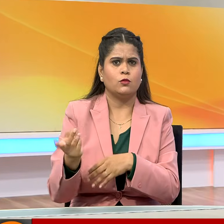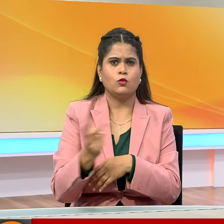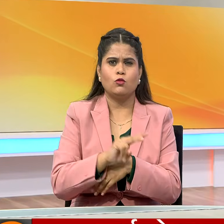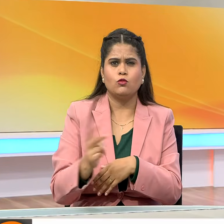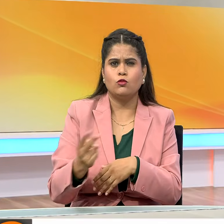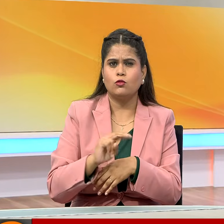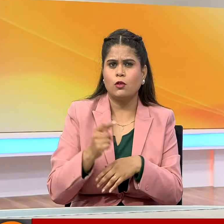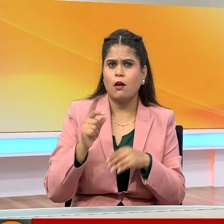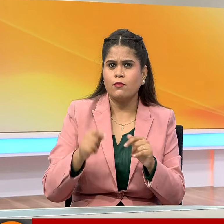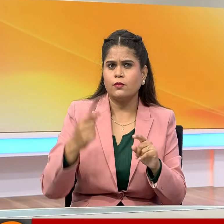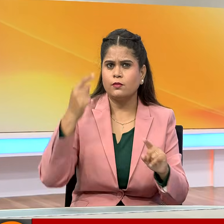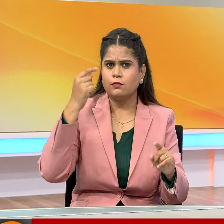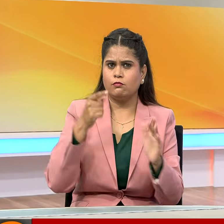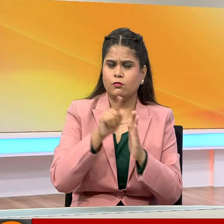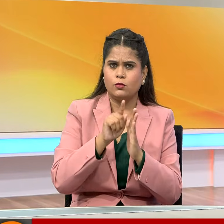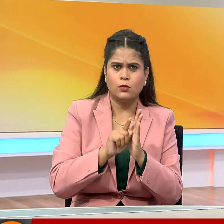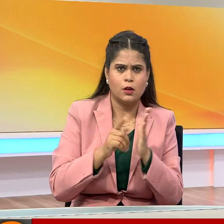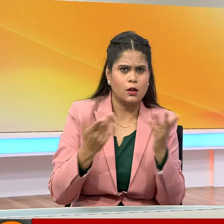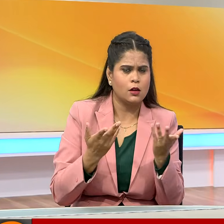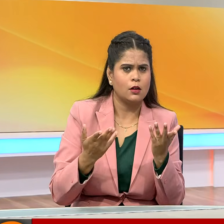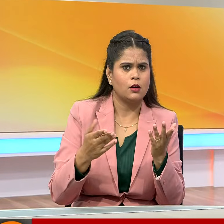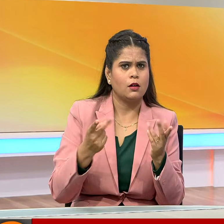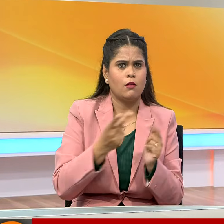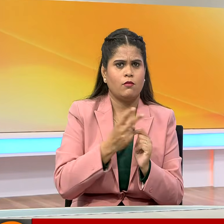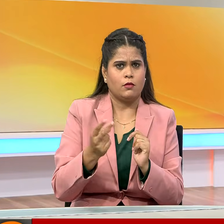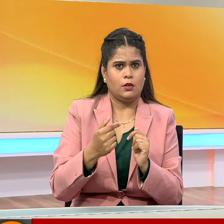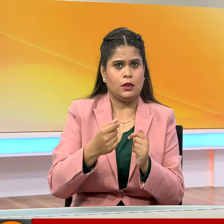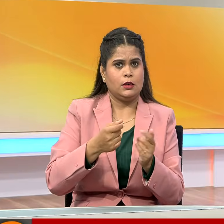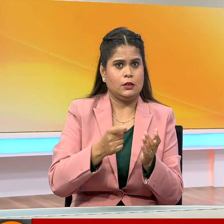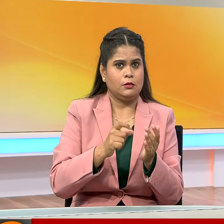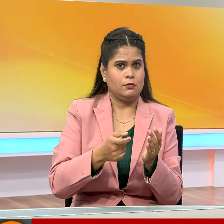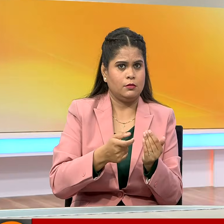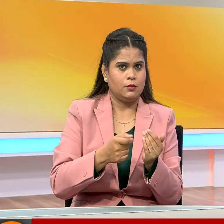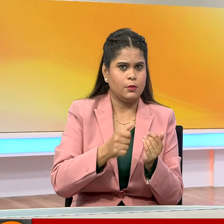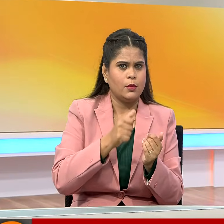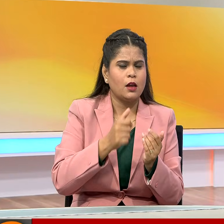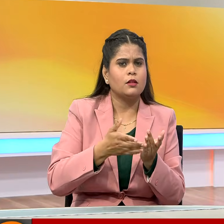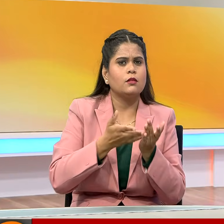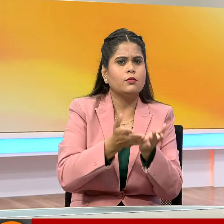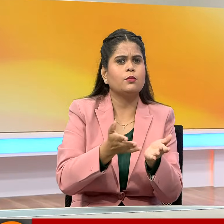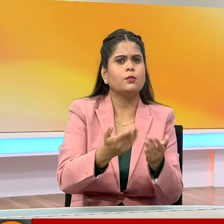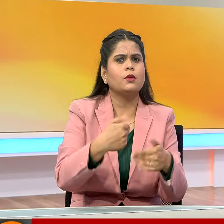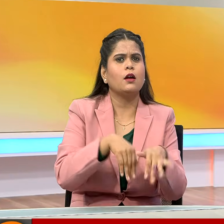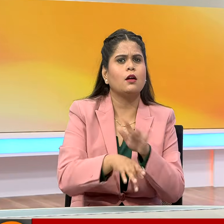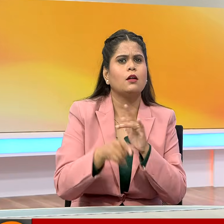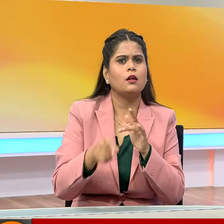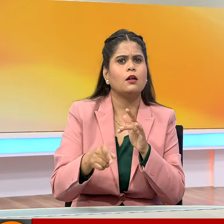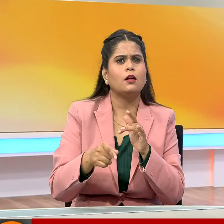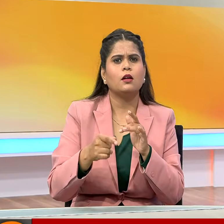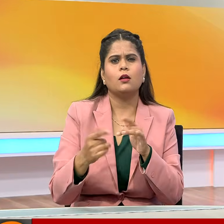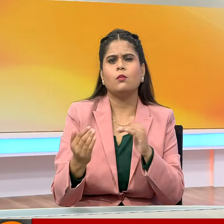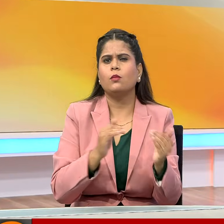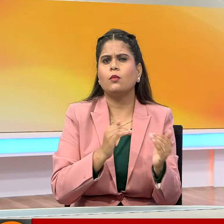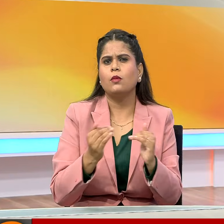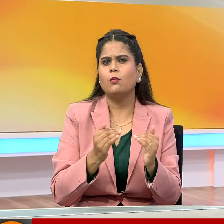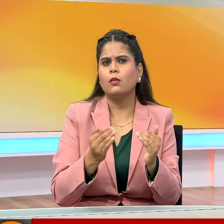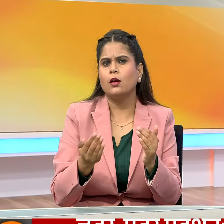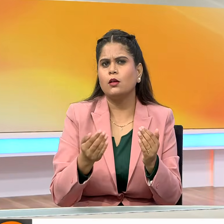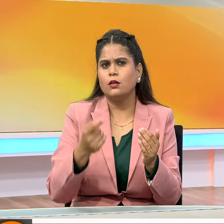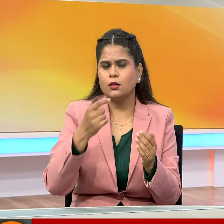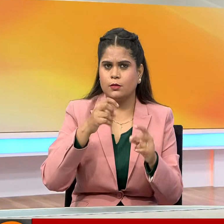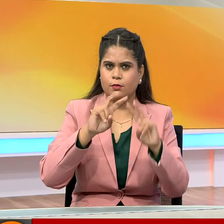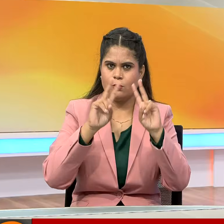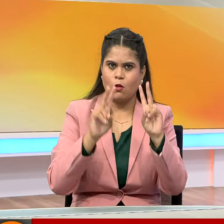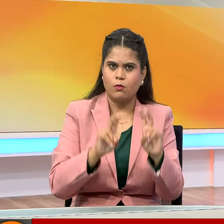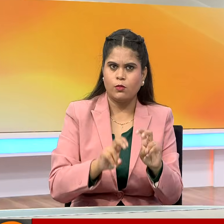के अनुसार नौसेना के लिए जहाज बनाने और उनके डिज़ाइन में संयुक्त विकास की संभावनाओं पर भी विचार